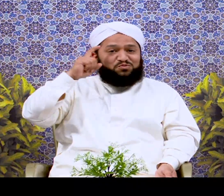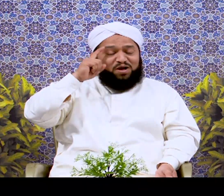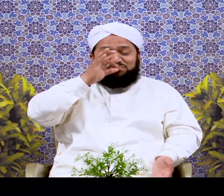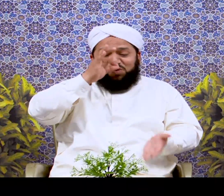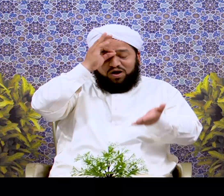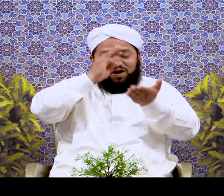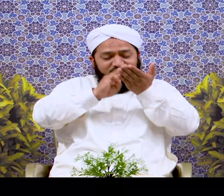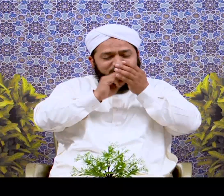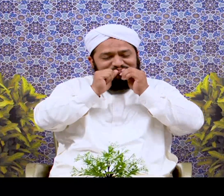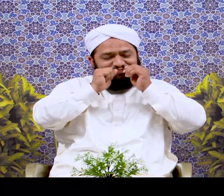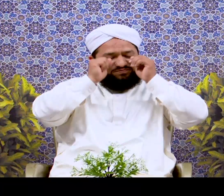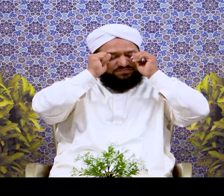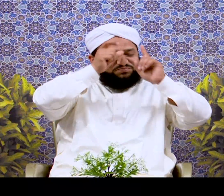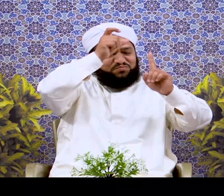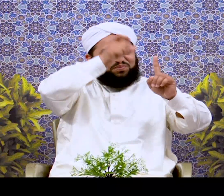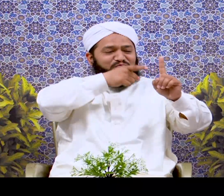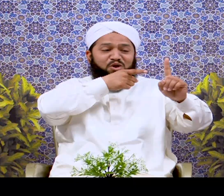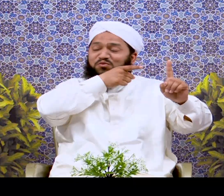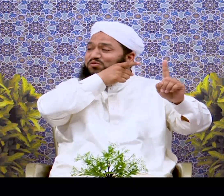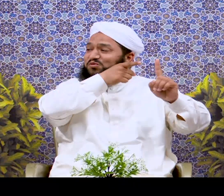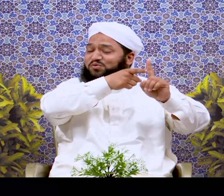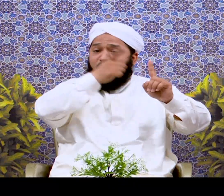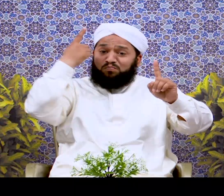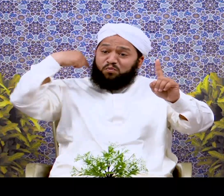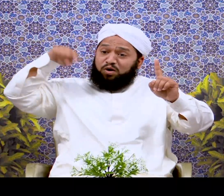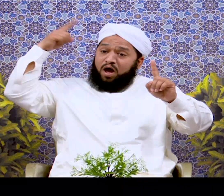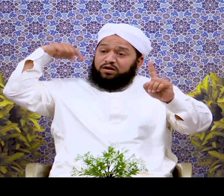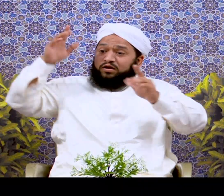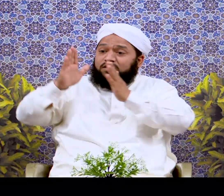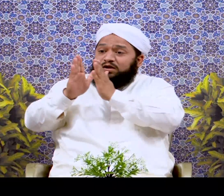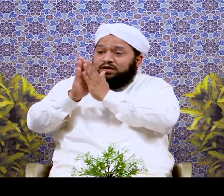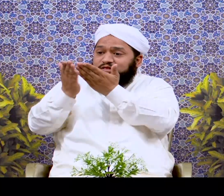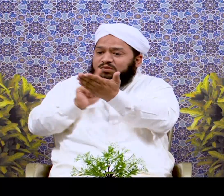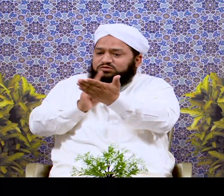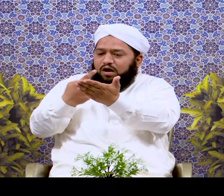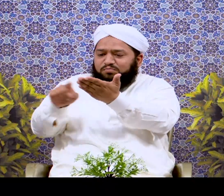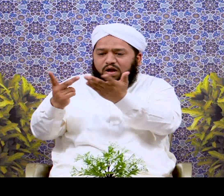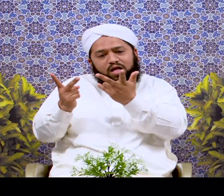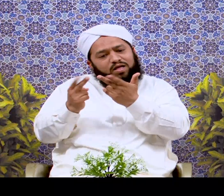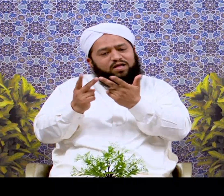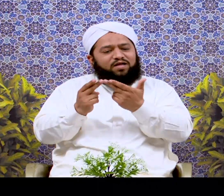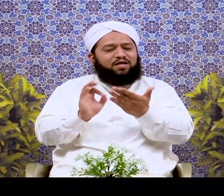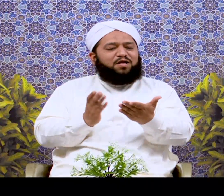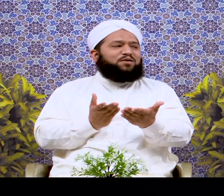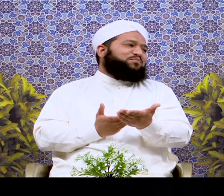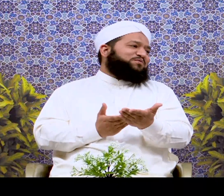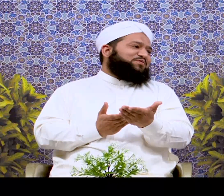اللہ علیہ وآلہ وصحبہ وسلم کے سفر معراج کا ذکر پچھلی آسمانی کتابوں میں بھی تفصیل سے کیا گیا تھا، اور